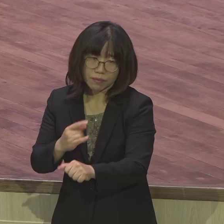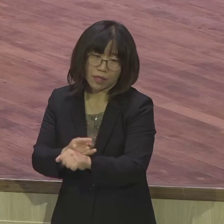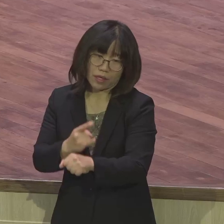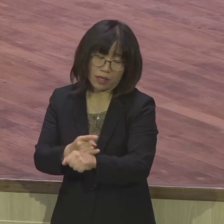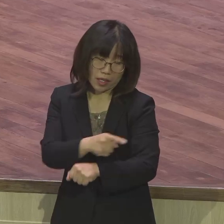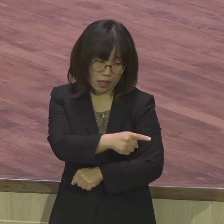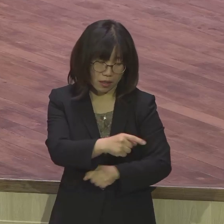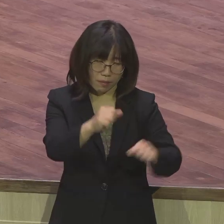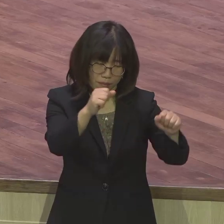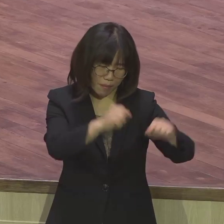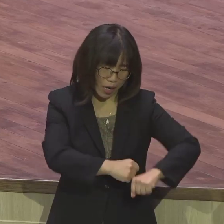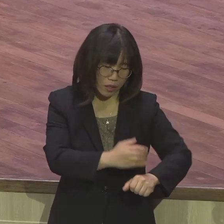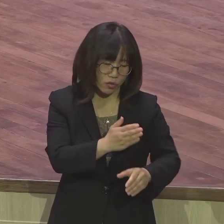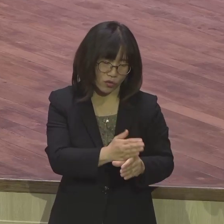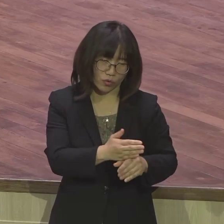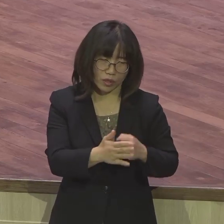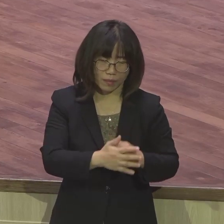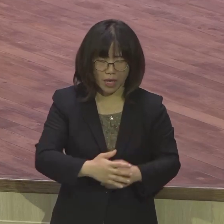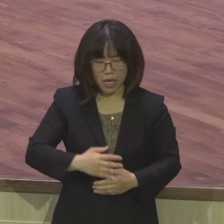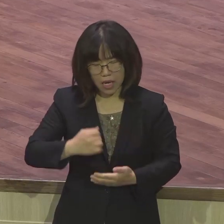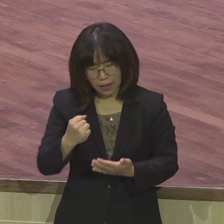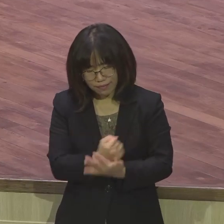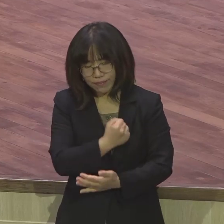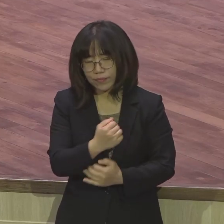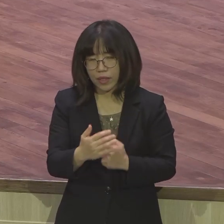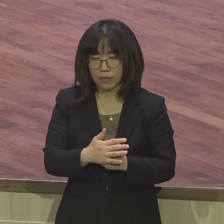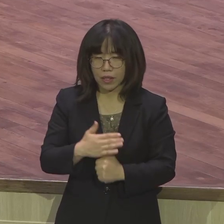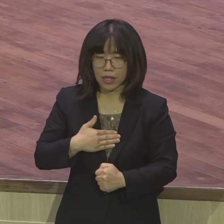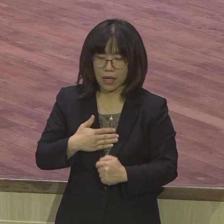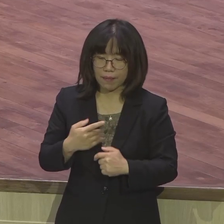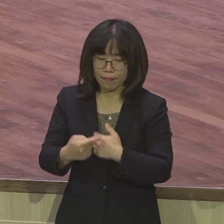망해가고 있으니까 헛되게 살아가고 있으니까